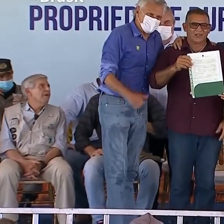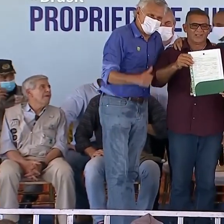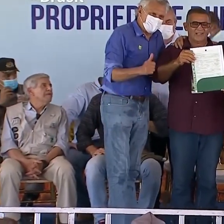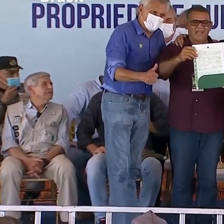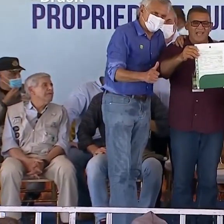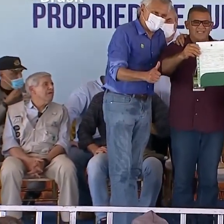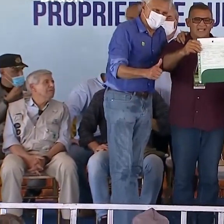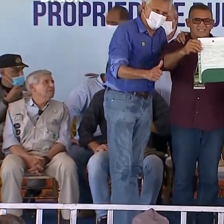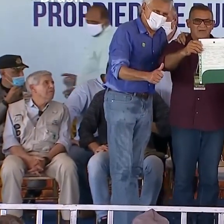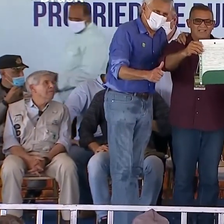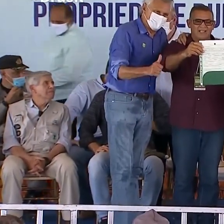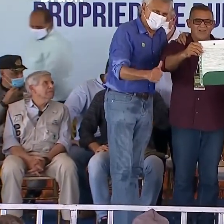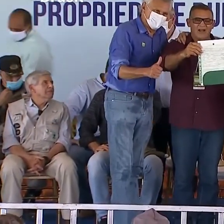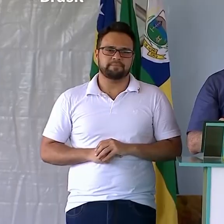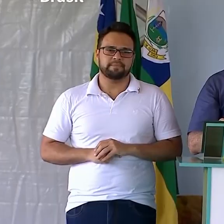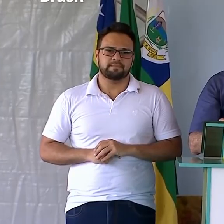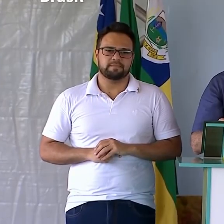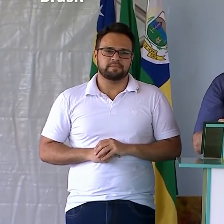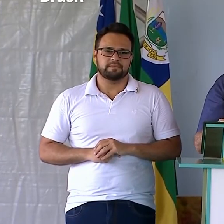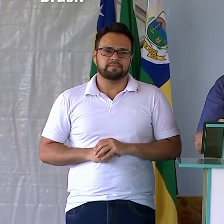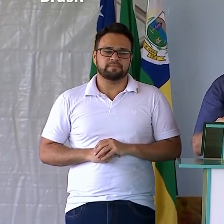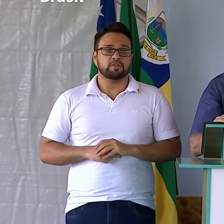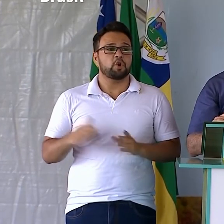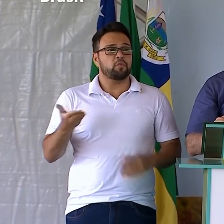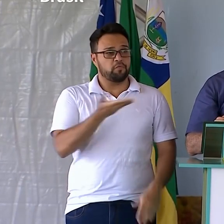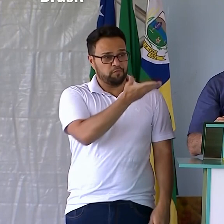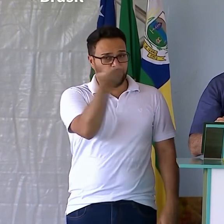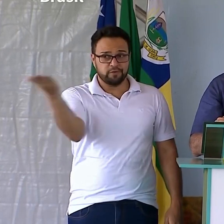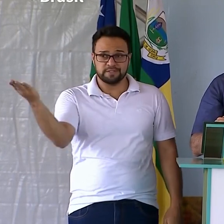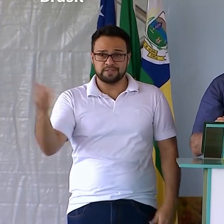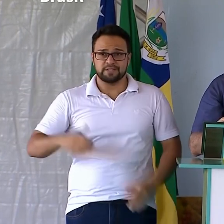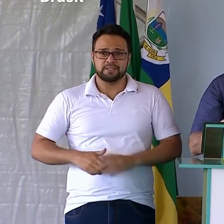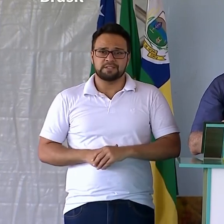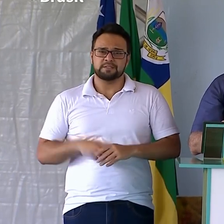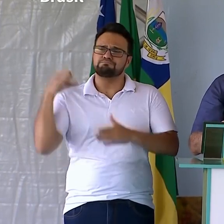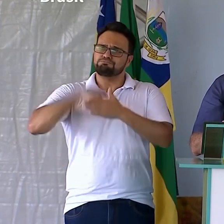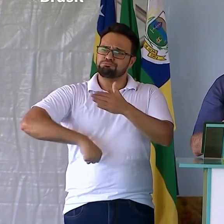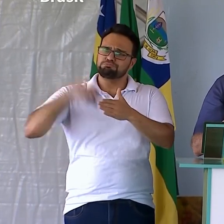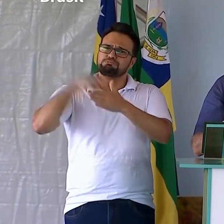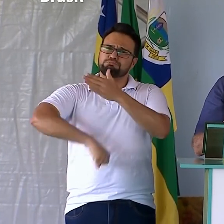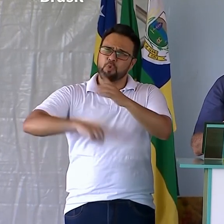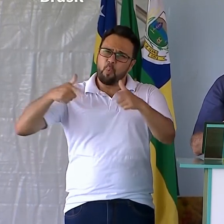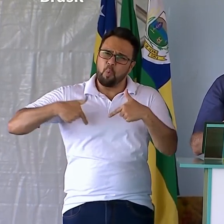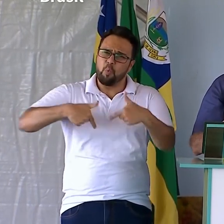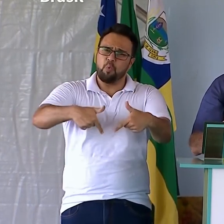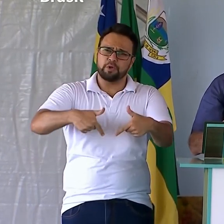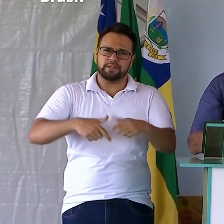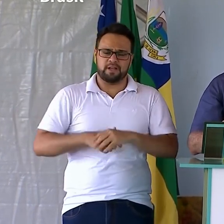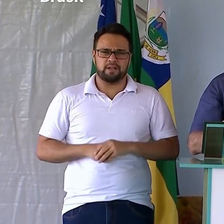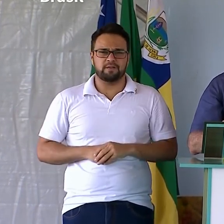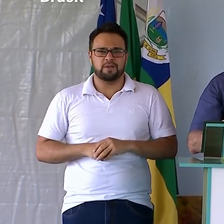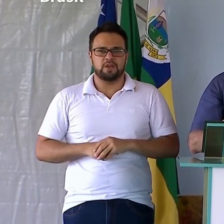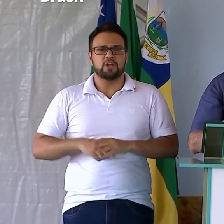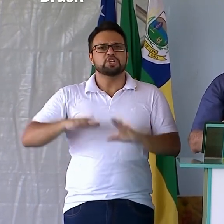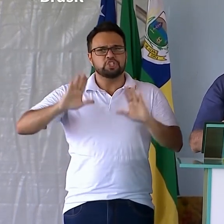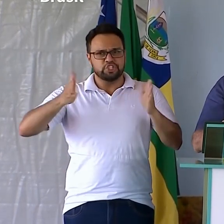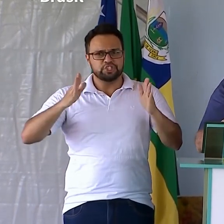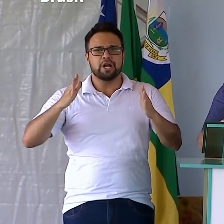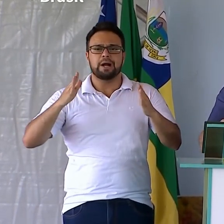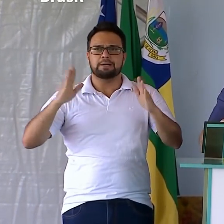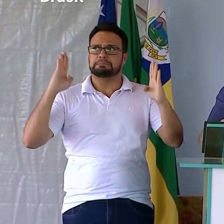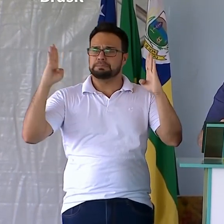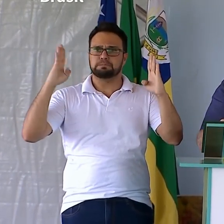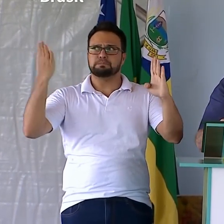de propriedade aos assentados. Vocês lutaram por isso. Passaram por momentos difíceis